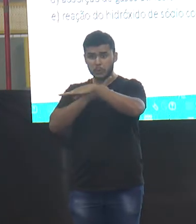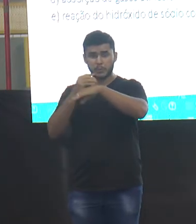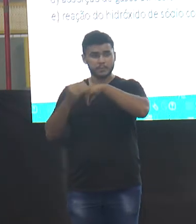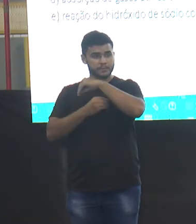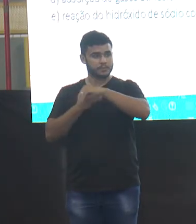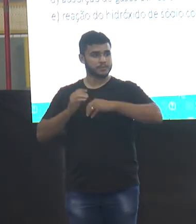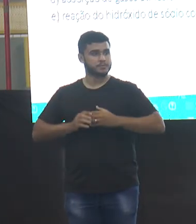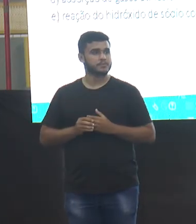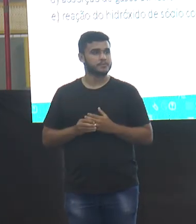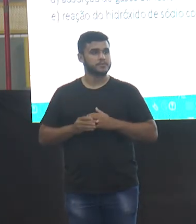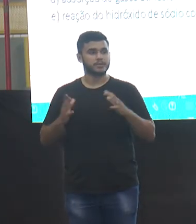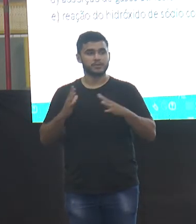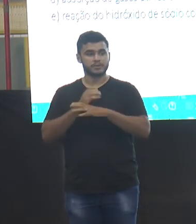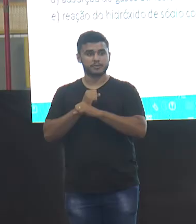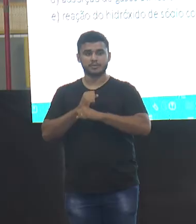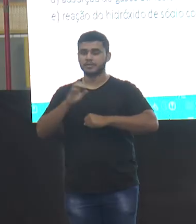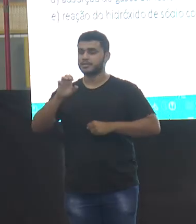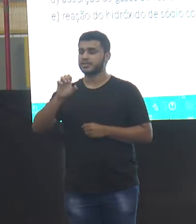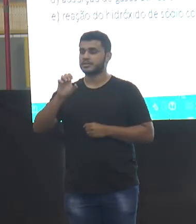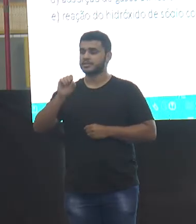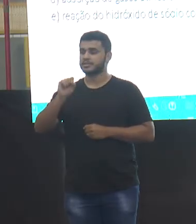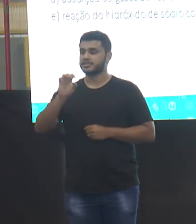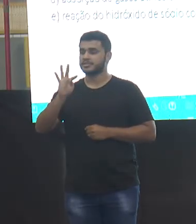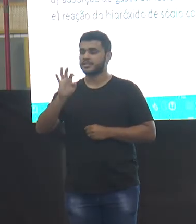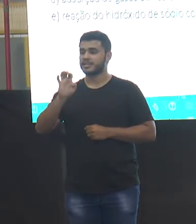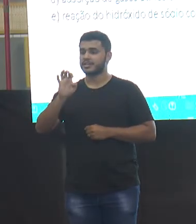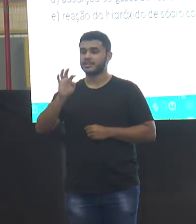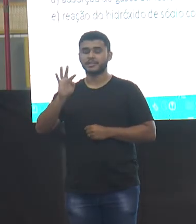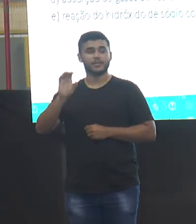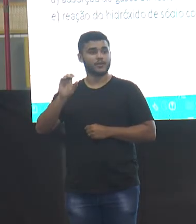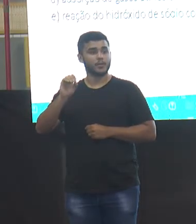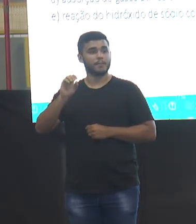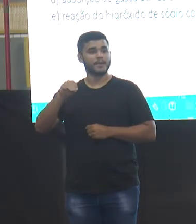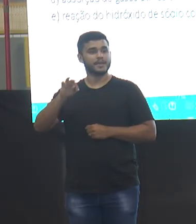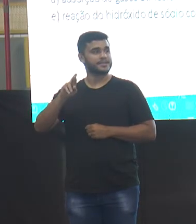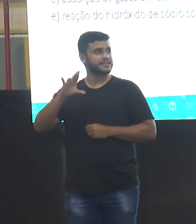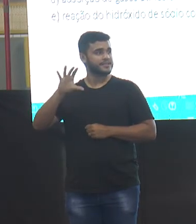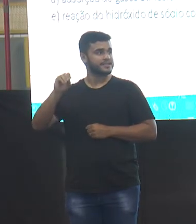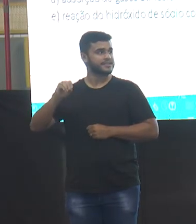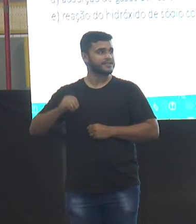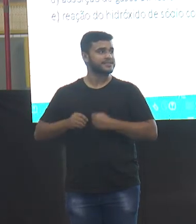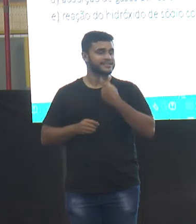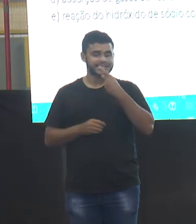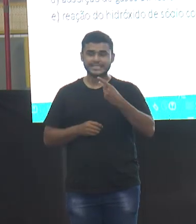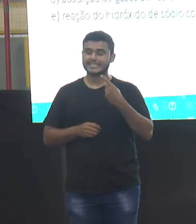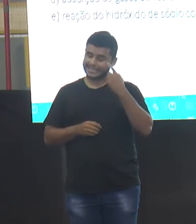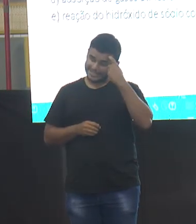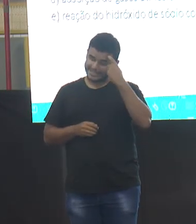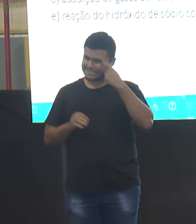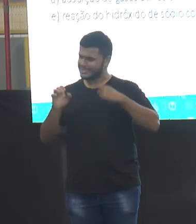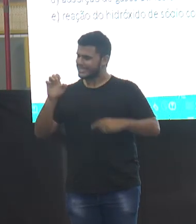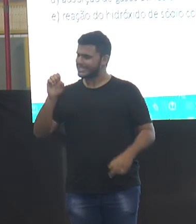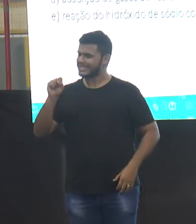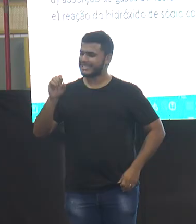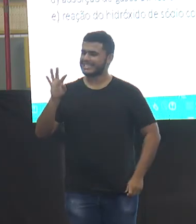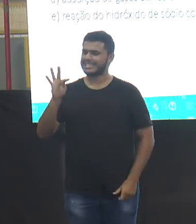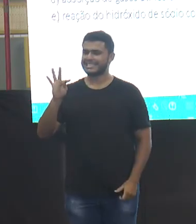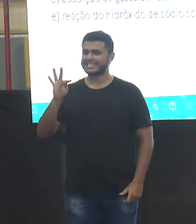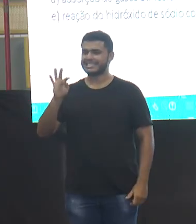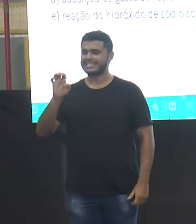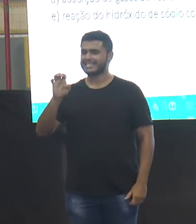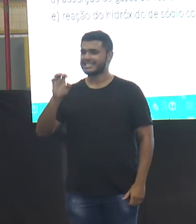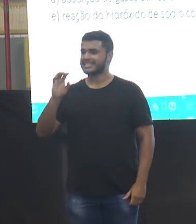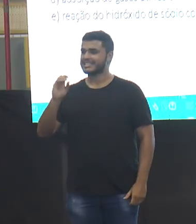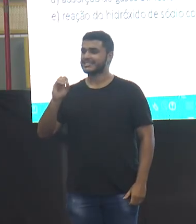cálculo estequiométrico. Aí há aquele que diz: agora lascou foi tudo. E eu lá sei o que é